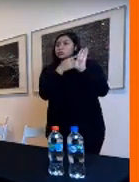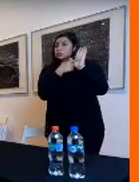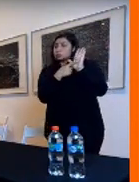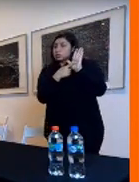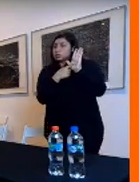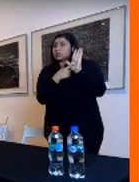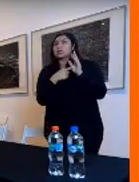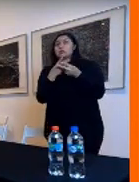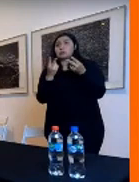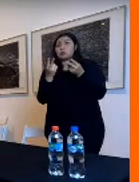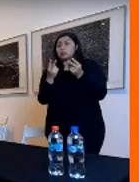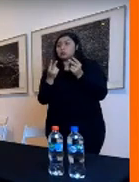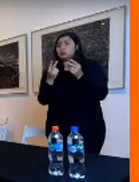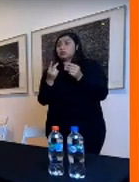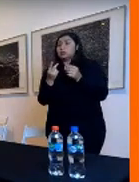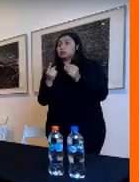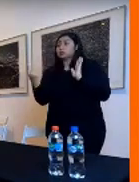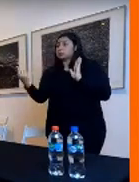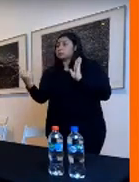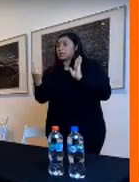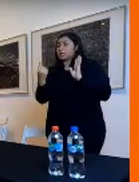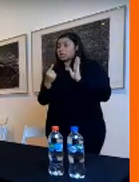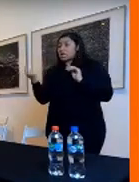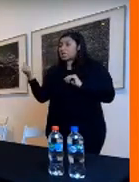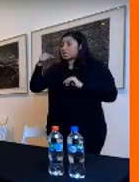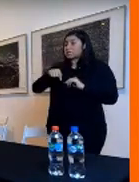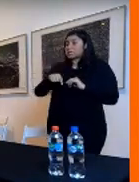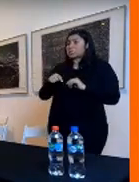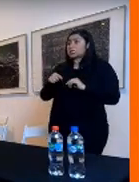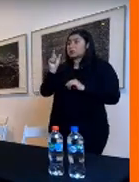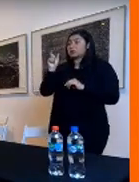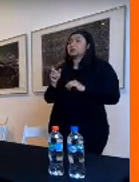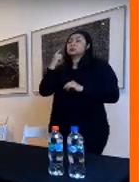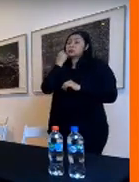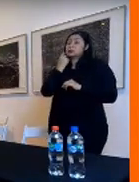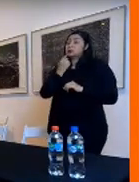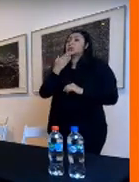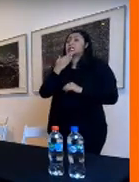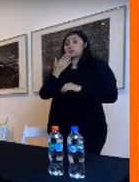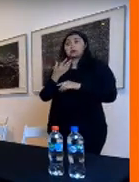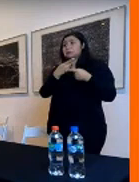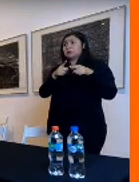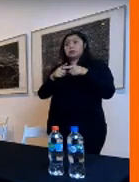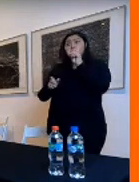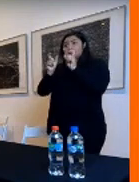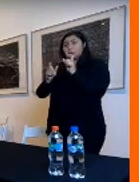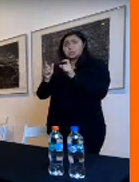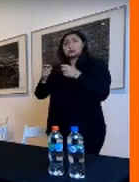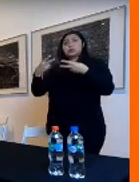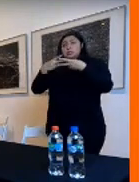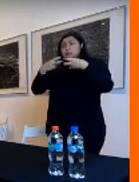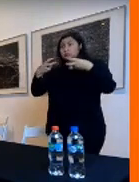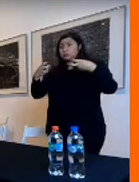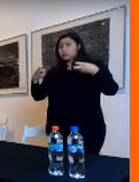persona sorda o cualquier persona, porque en estos videos también están con subtitulación en español y en inglés, tú puedes recorrer el museo a tu propio